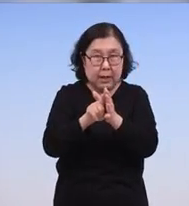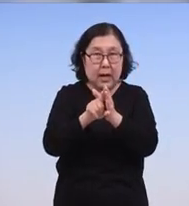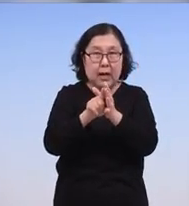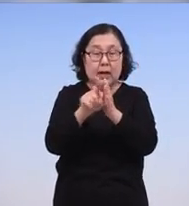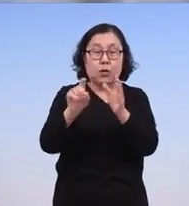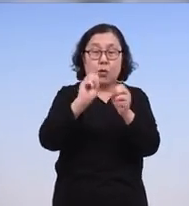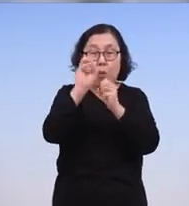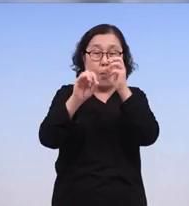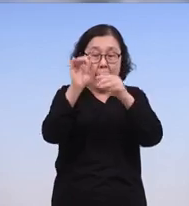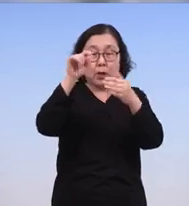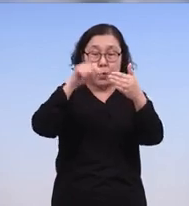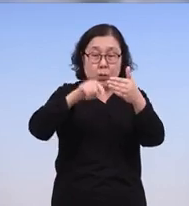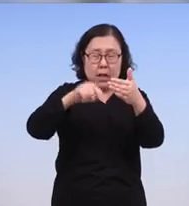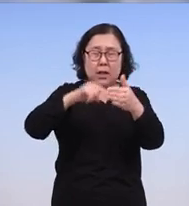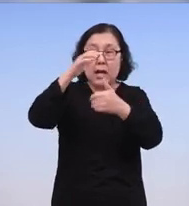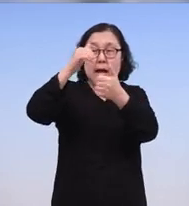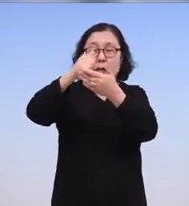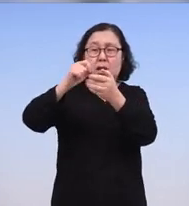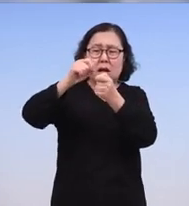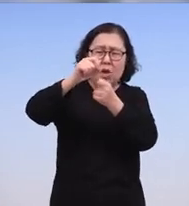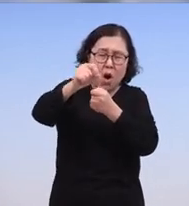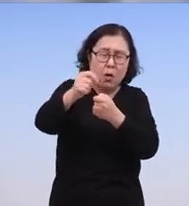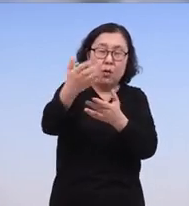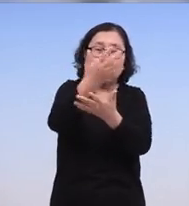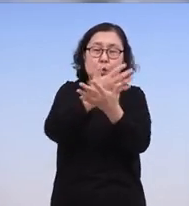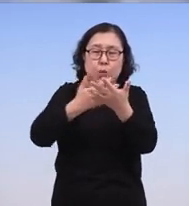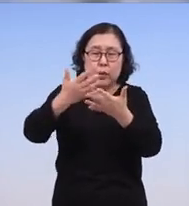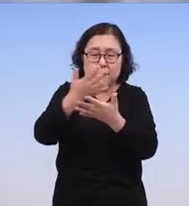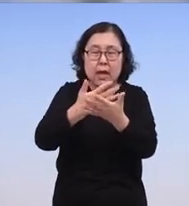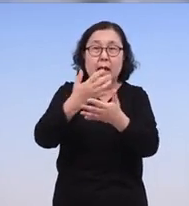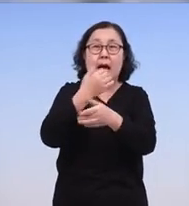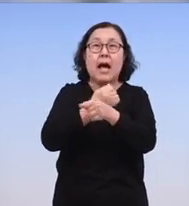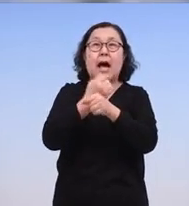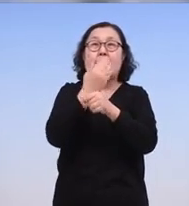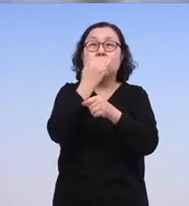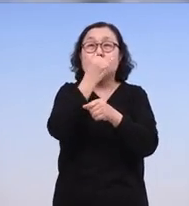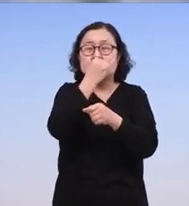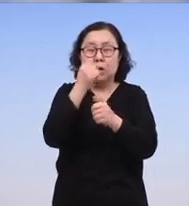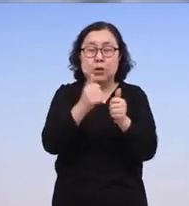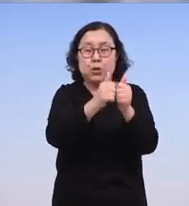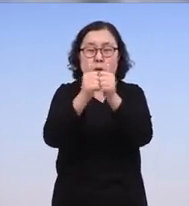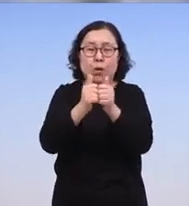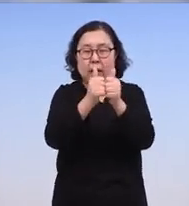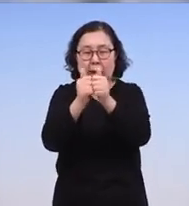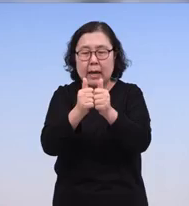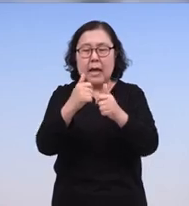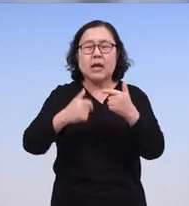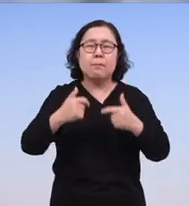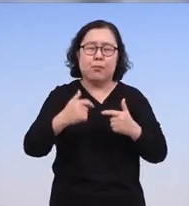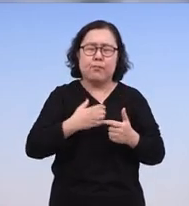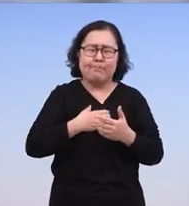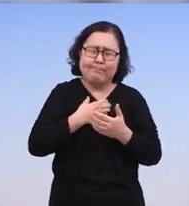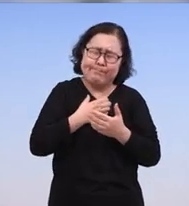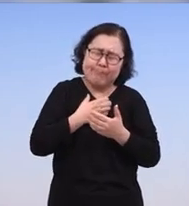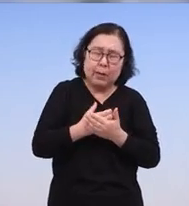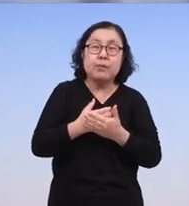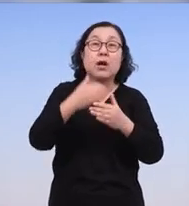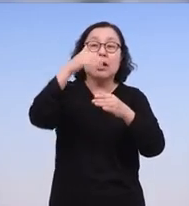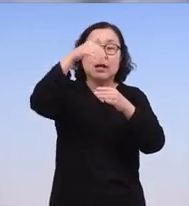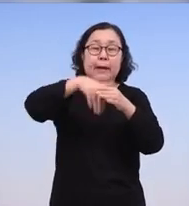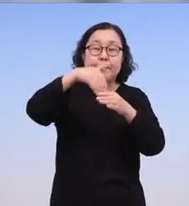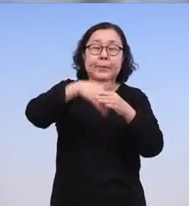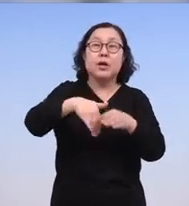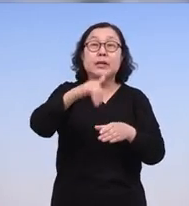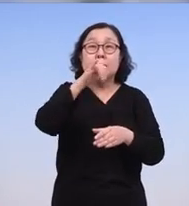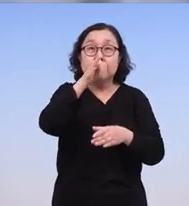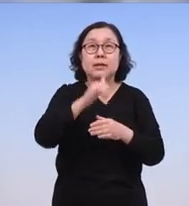너무나 하나님과의 영원한 교제의 기쁨, 하나님과 더불어 살아가는 동행의 기쁨, 이 감격이 담겨져 있는